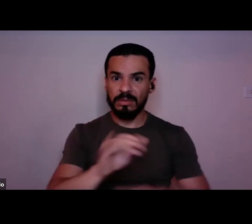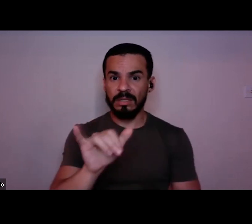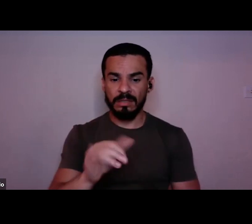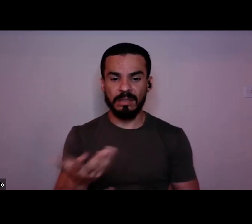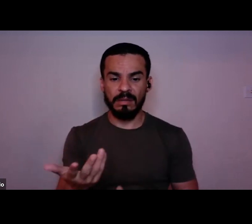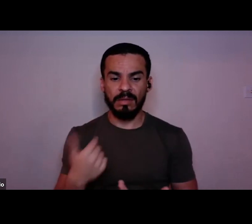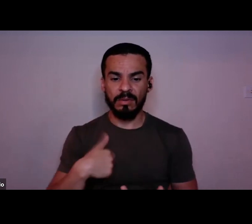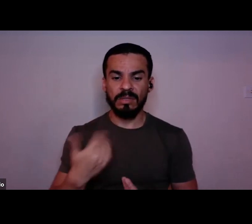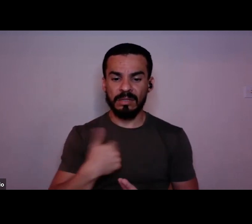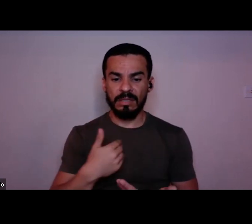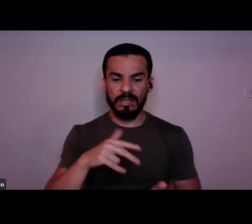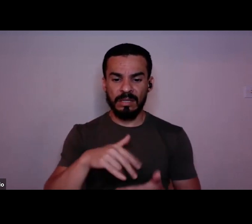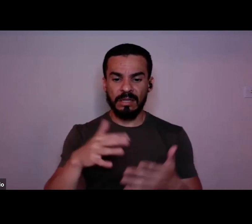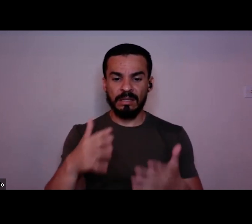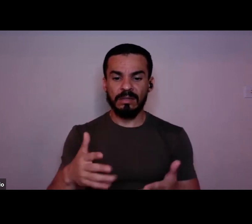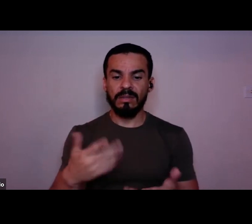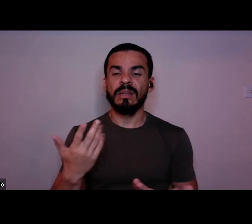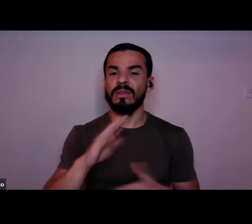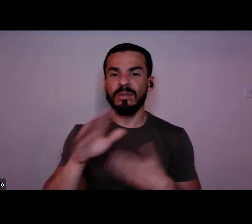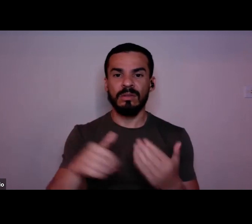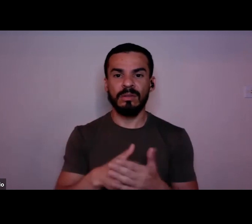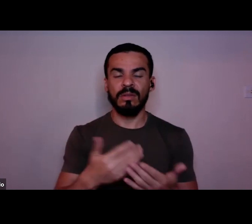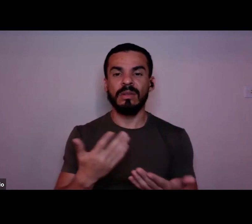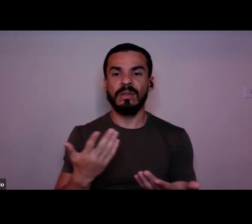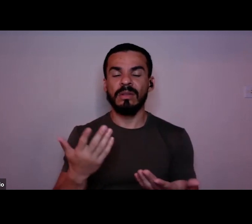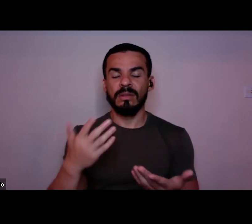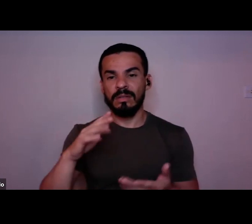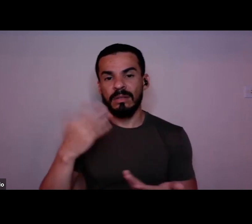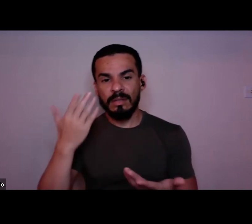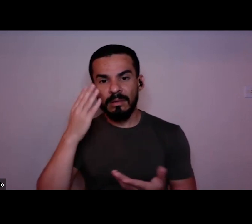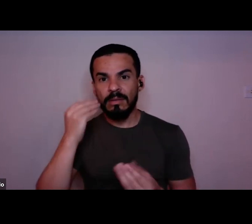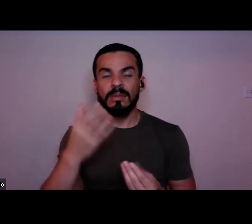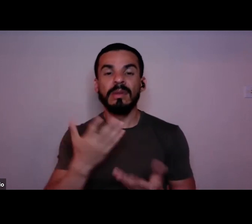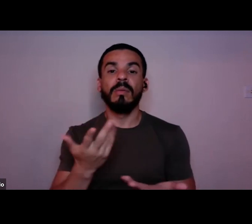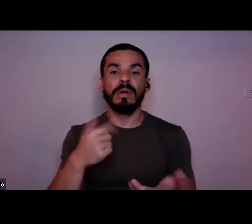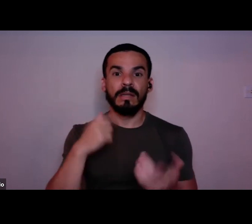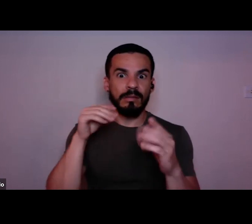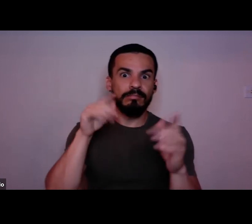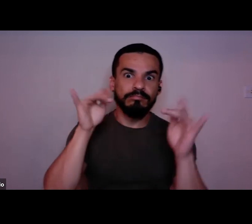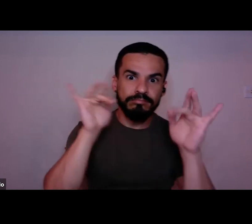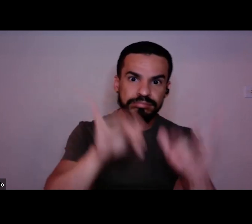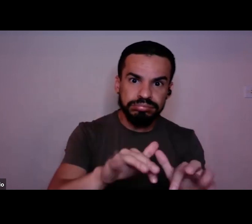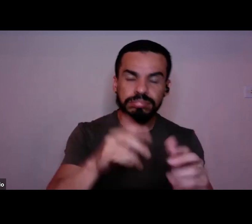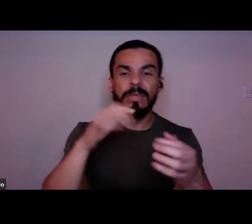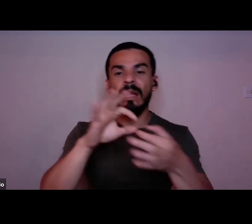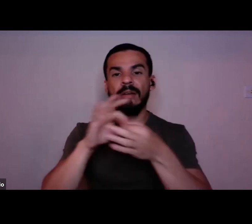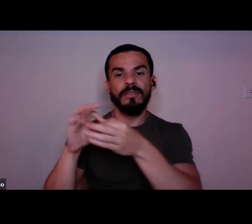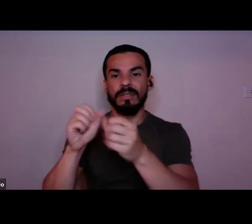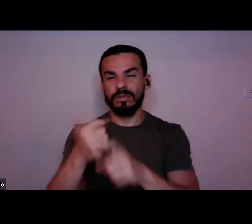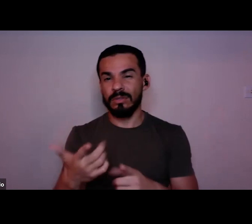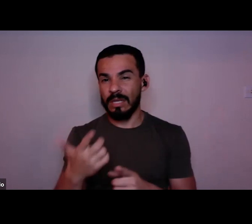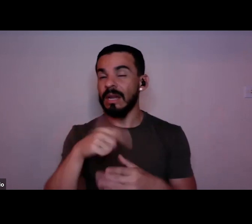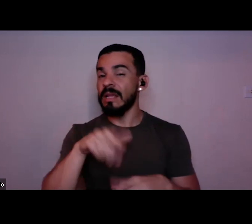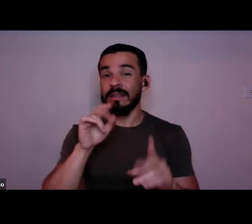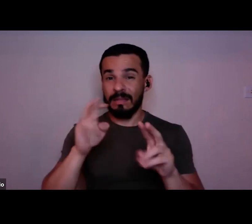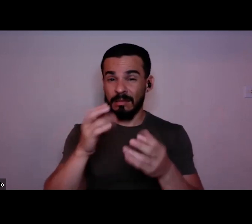uno tiene estudiantes que llegan todos trasnochados y dormidos y es porque todas las noches han estado pegados a las redes Entonces estos temas hay que